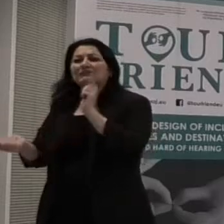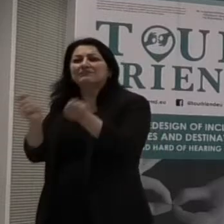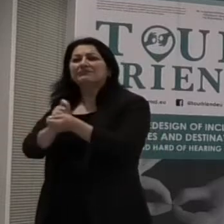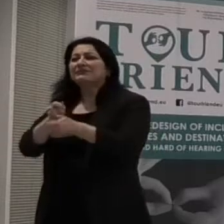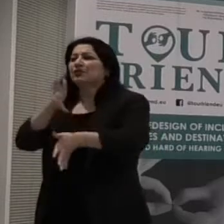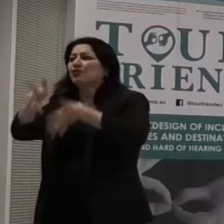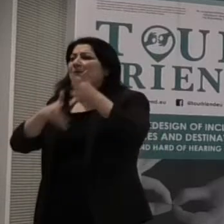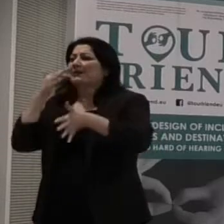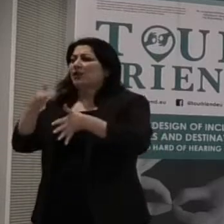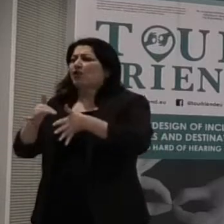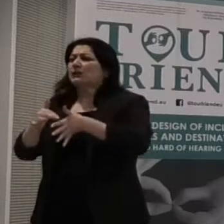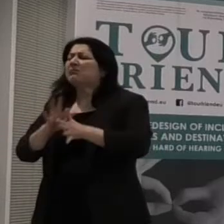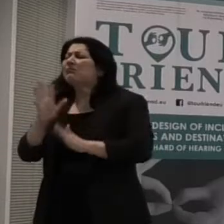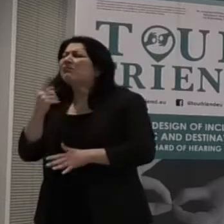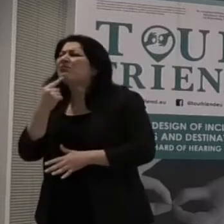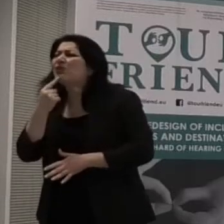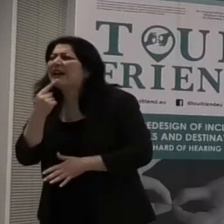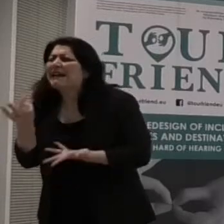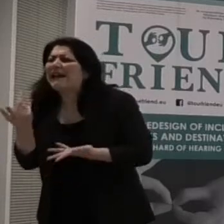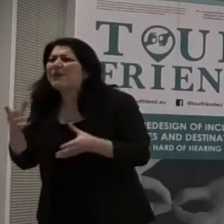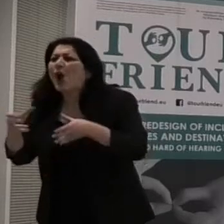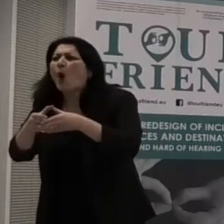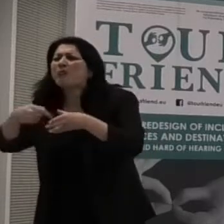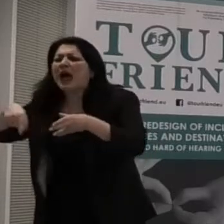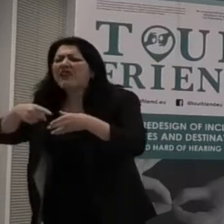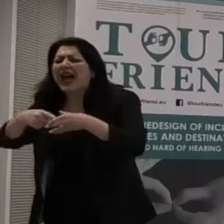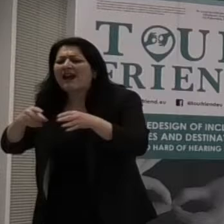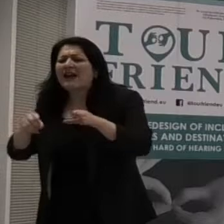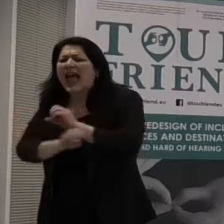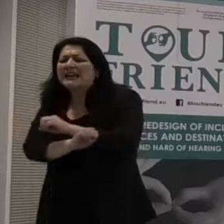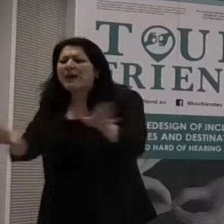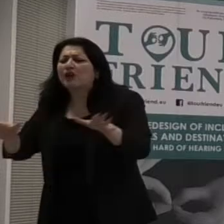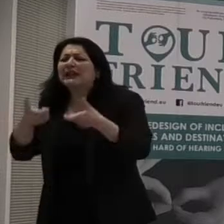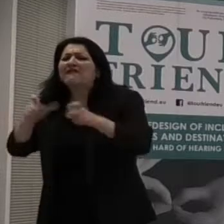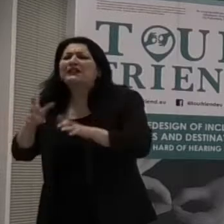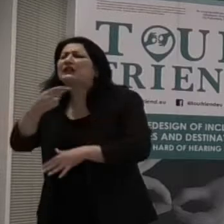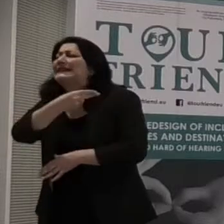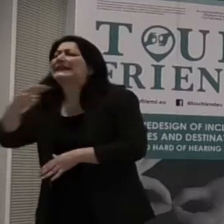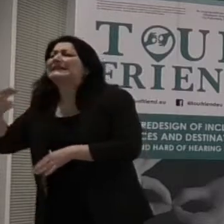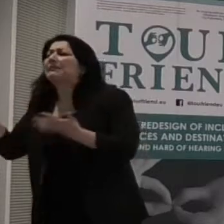ενημερωτικά βίντεο, τι εννοούμε? Επειδή, όπως είπαμε, η φυσική γλώσσα των κοφών